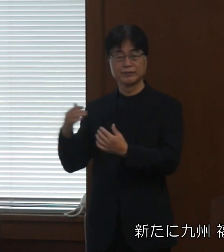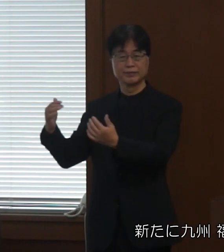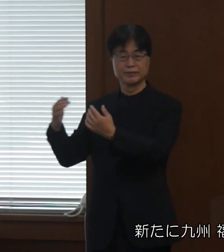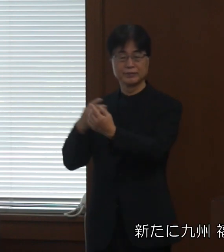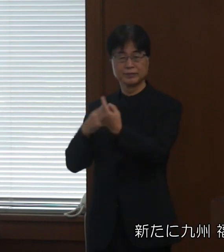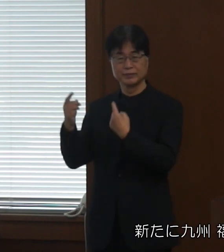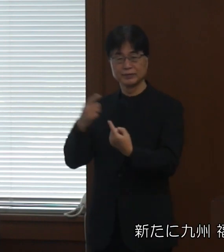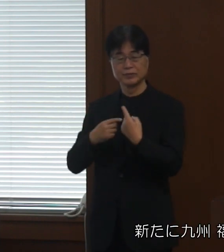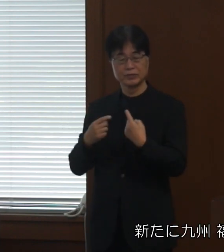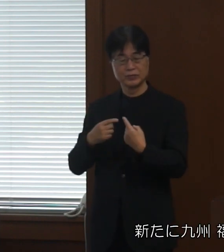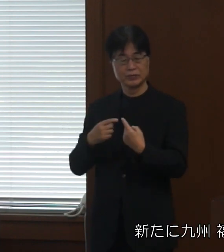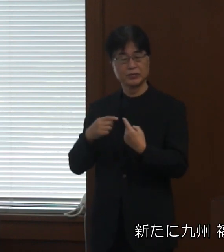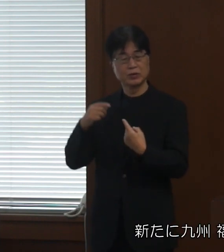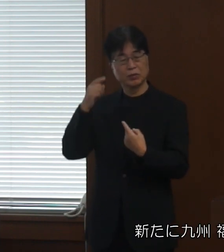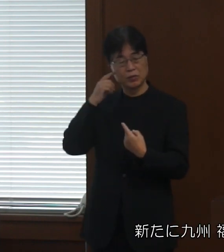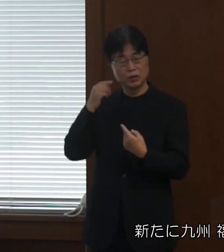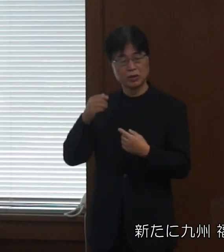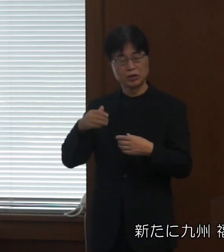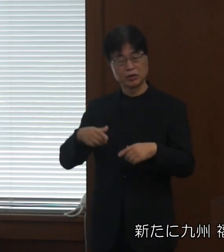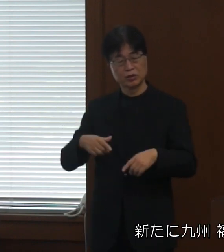改めて九州福岡